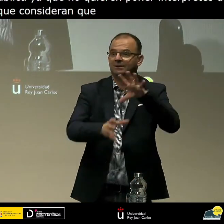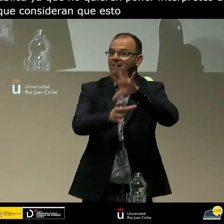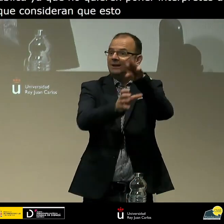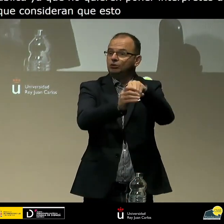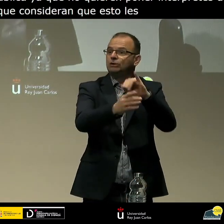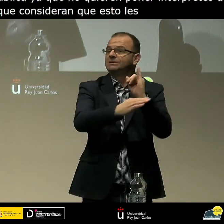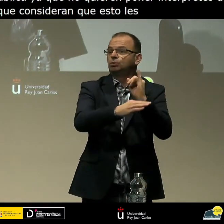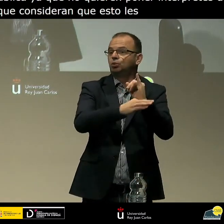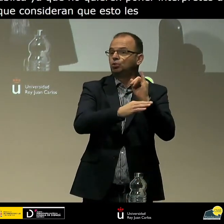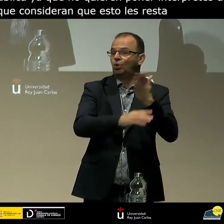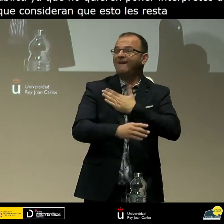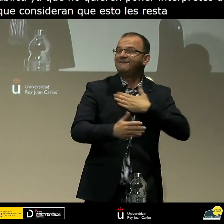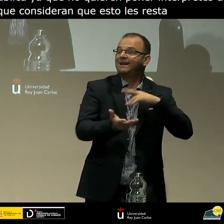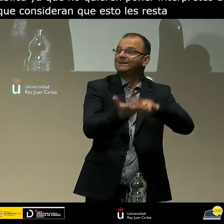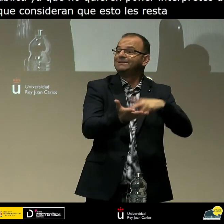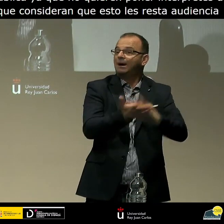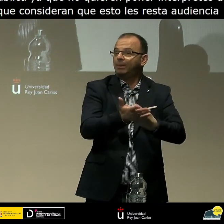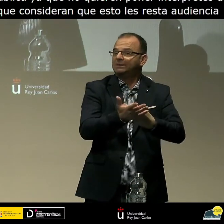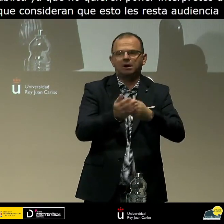audiencia.